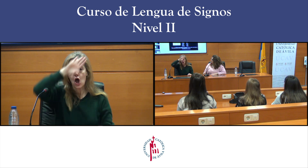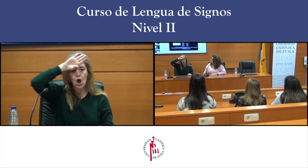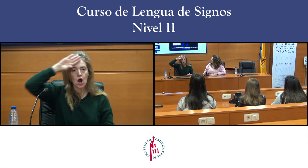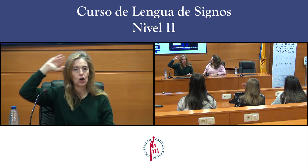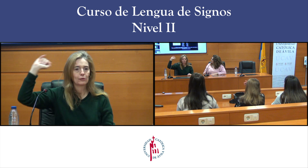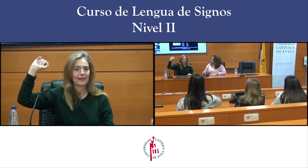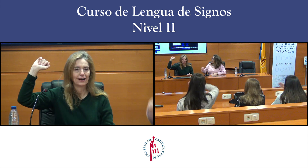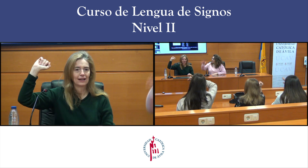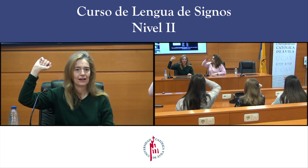olvidar